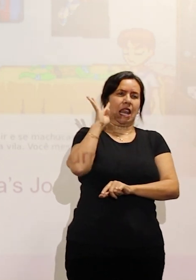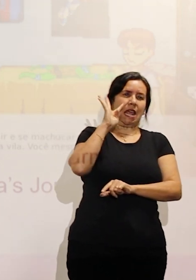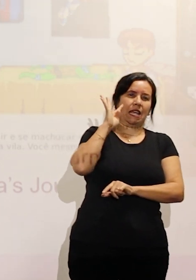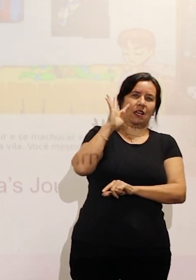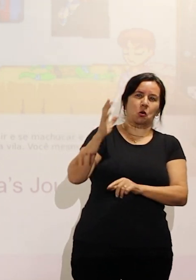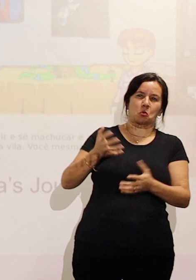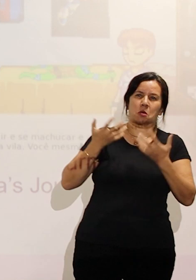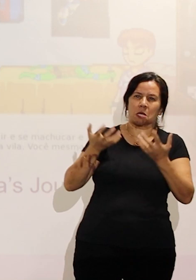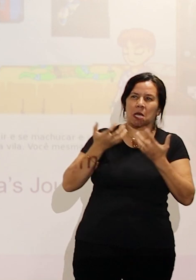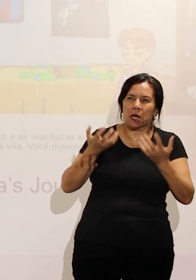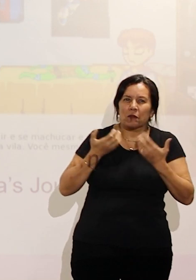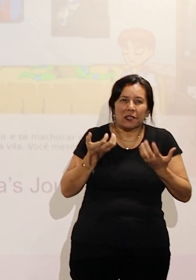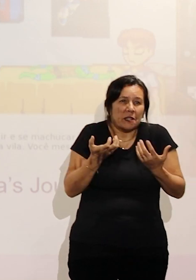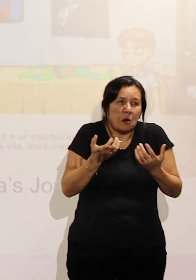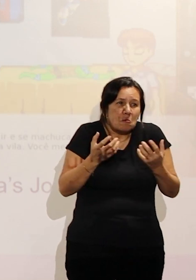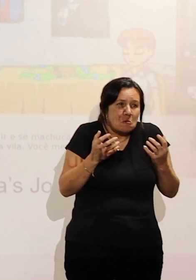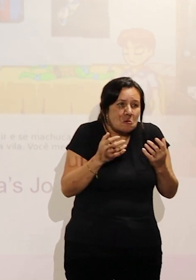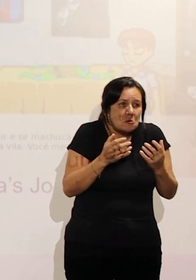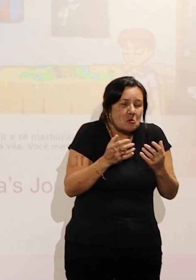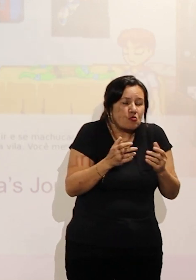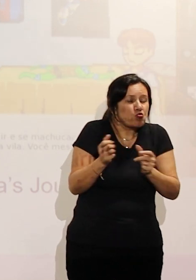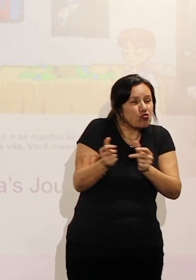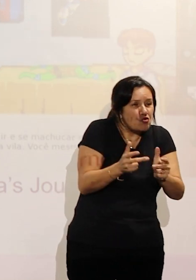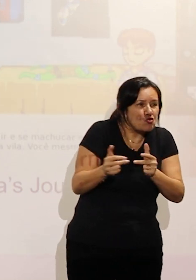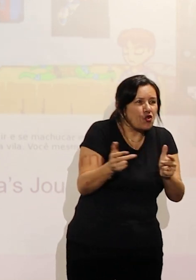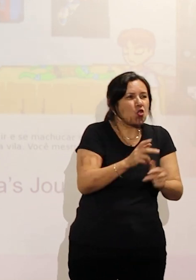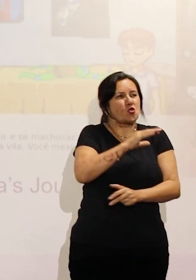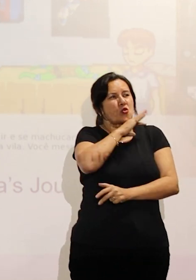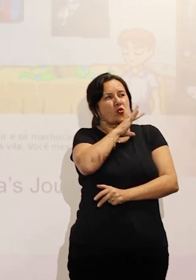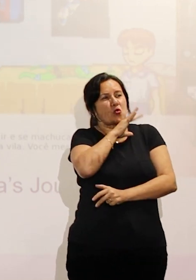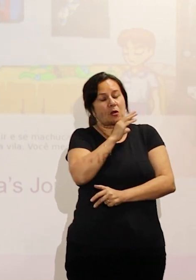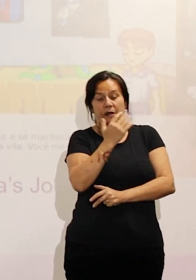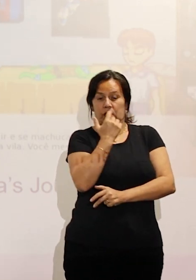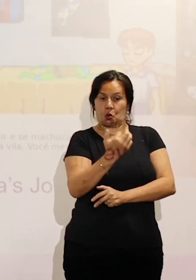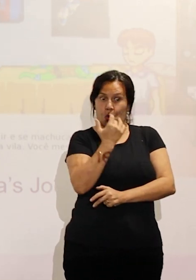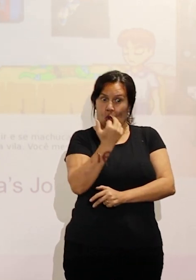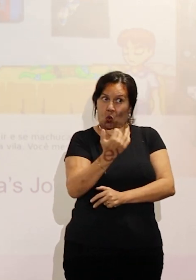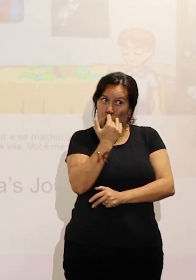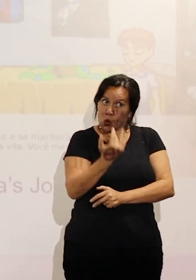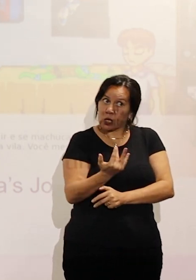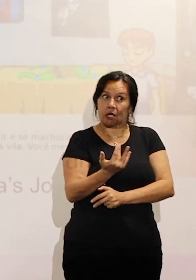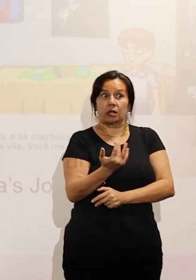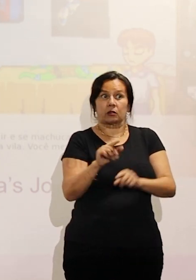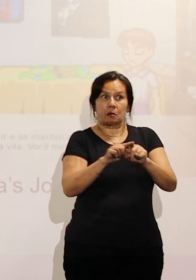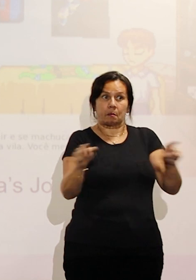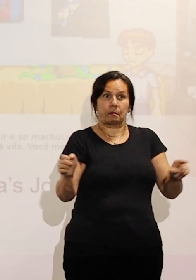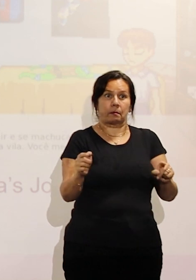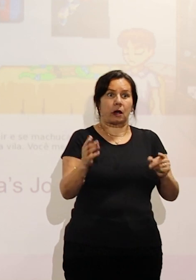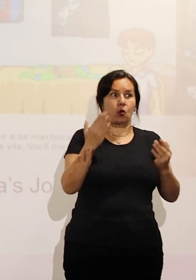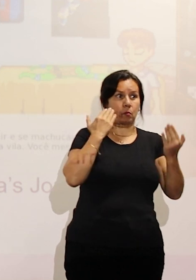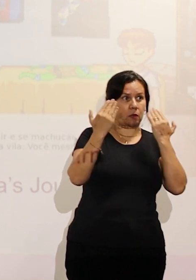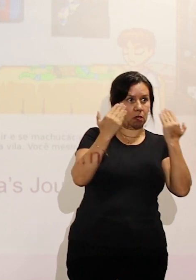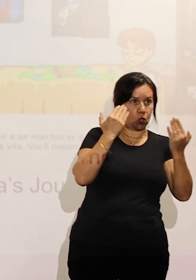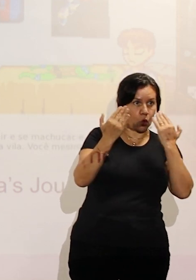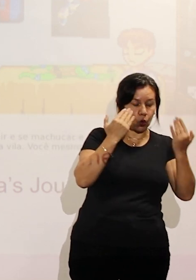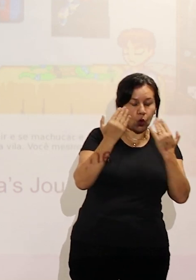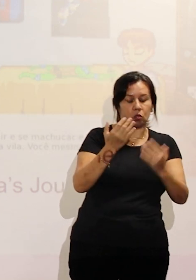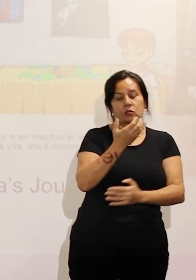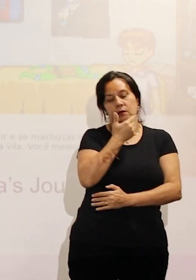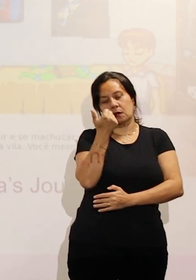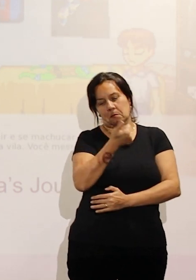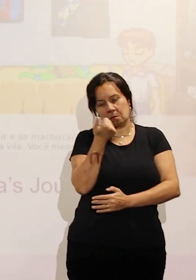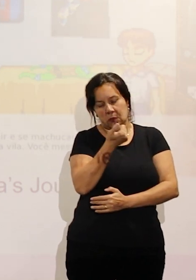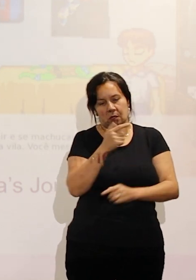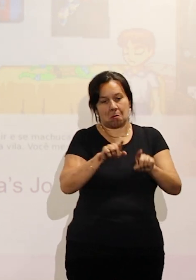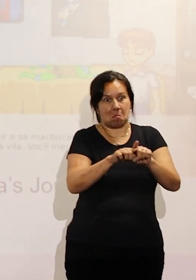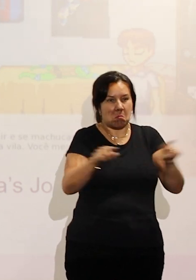tipo, eu quero fazer uma coisa fofinha e aterrorizante, ou seja, algo que pareça fofinho para desarmar o psicológico do jogador, e aí, de repente, o